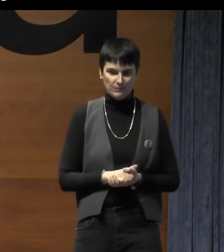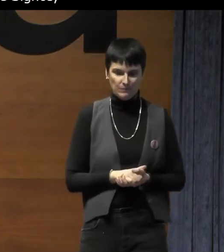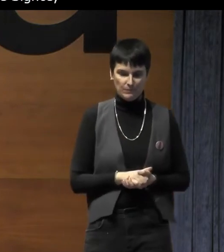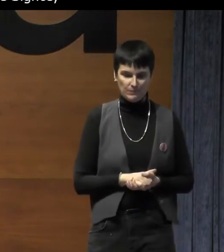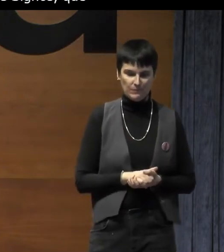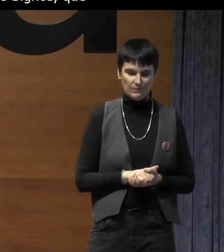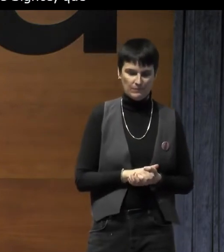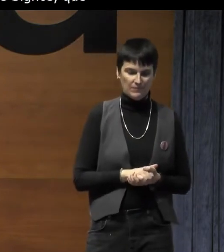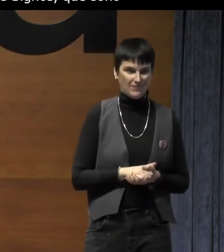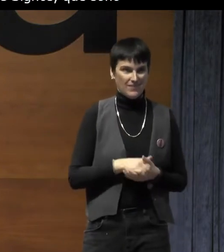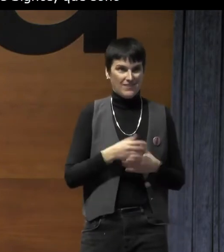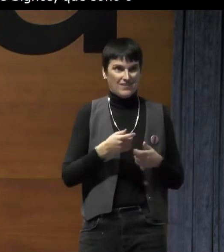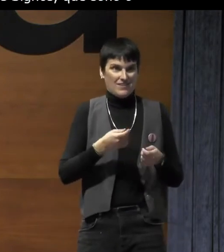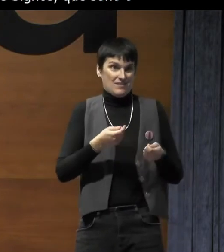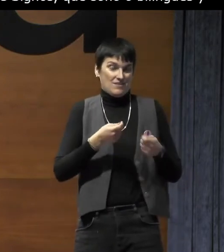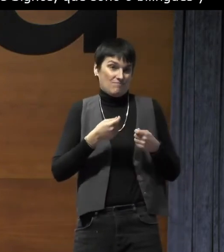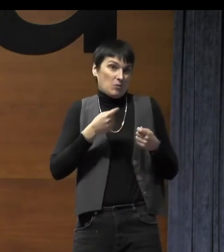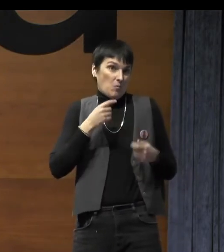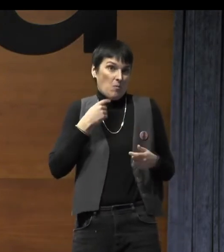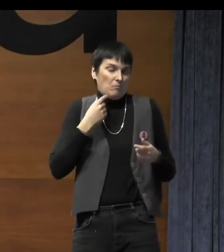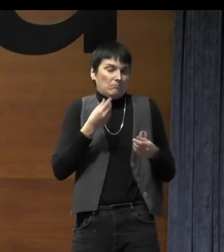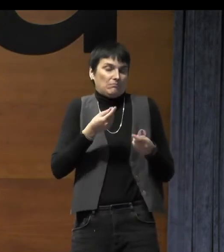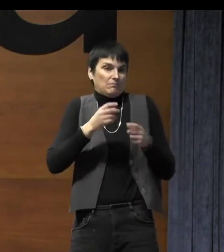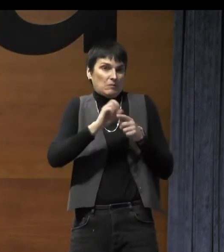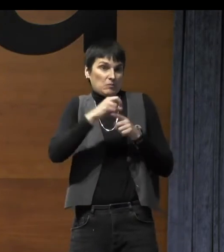coda, y esto a veces genera presiones.